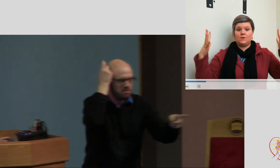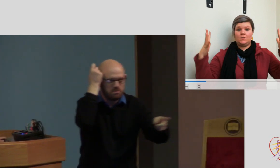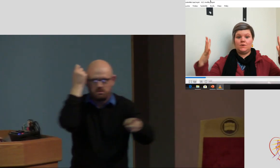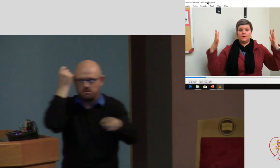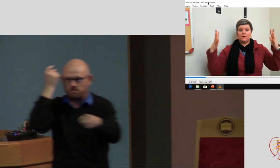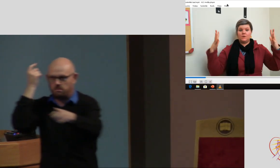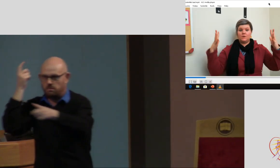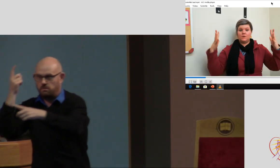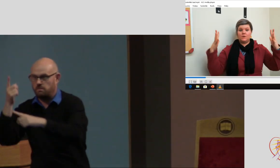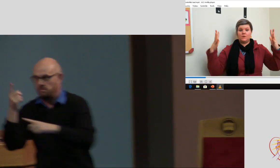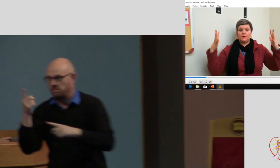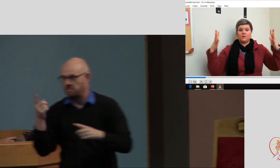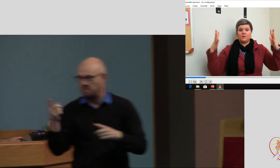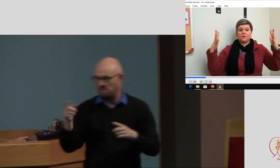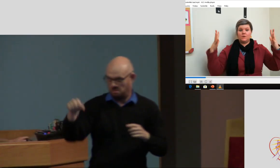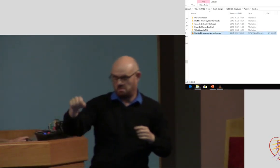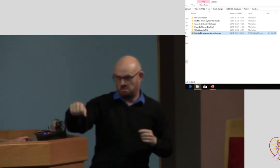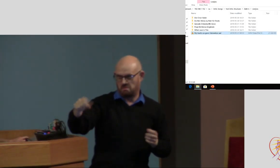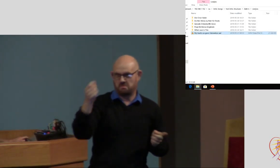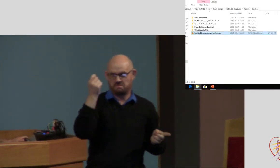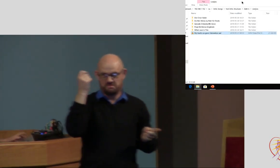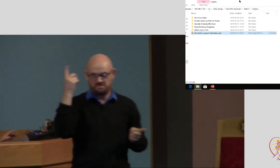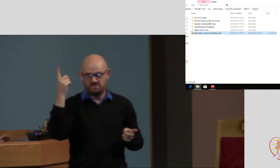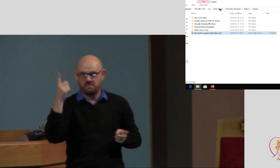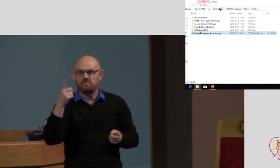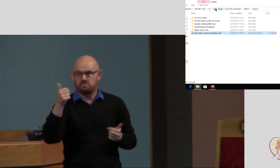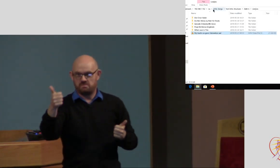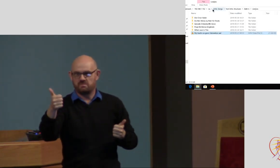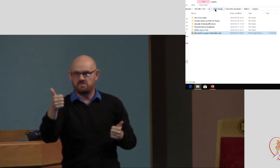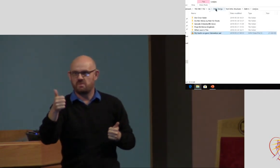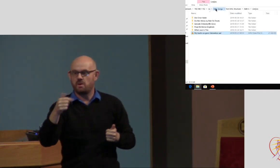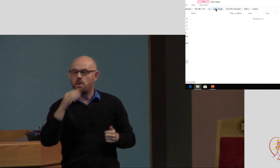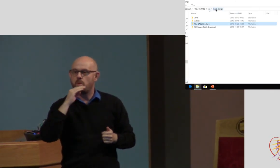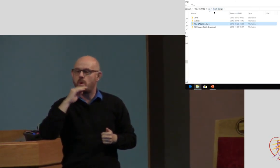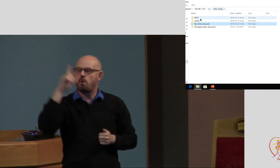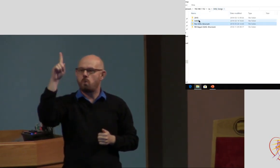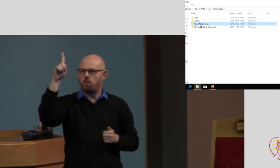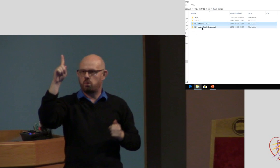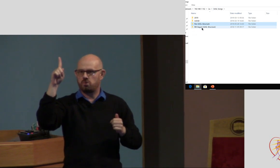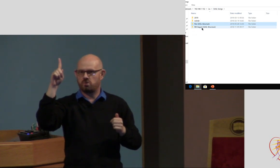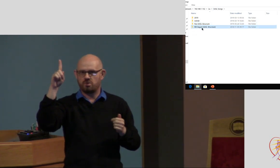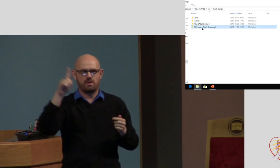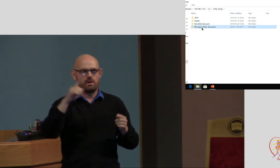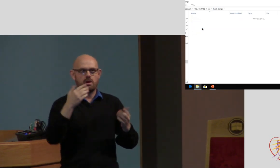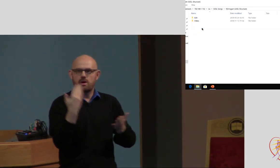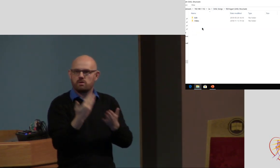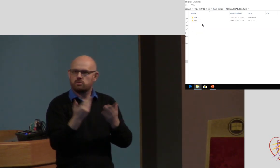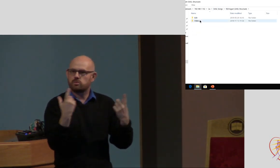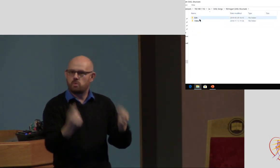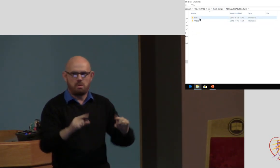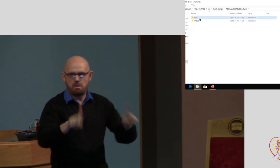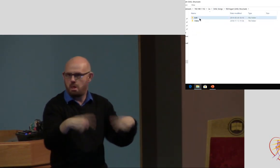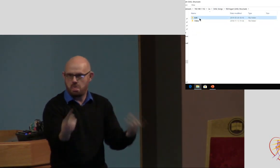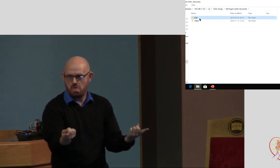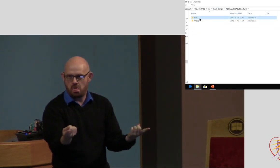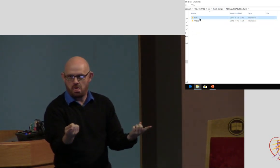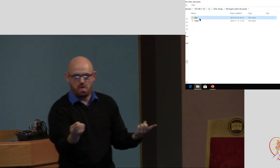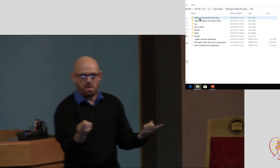is bietjie stil, verstaan julle? Ja, goed, julle volg. beteken wat? Ons kan nie so